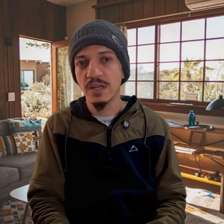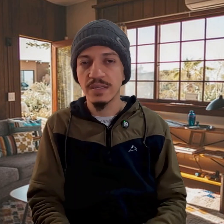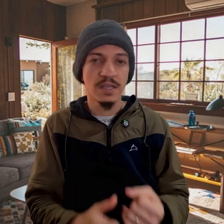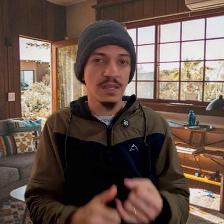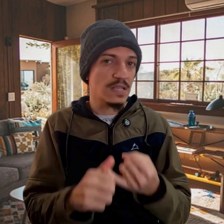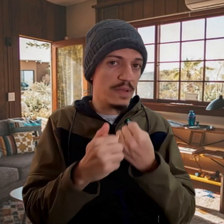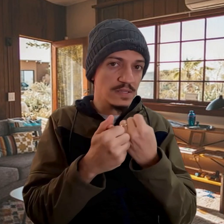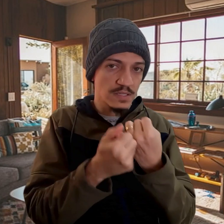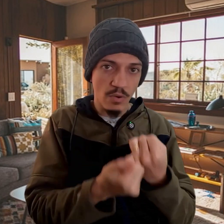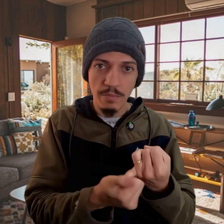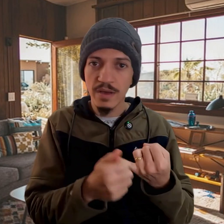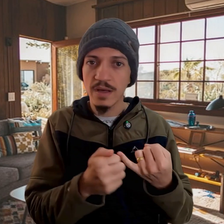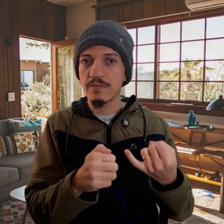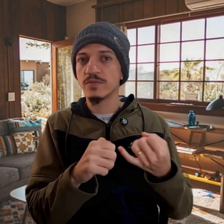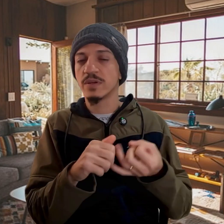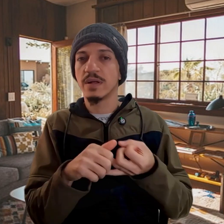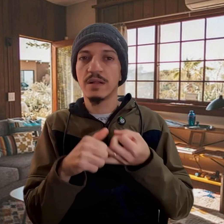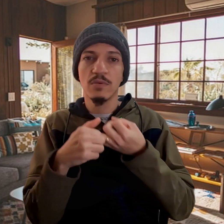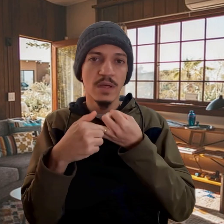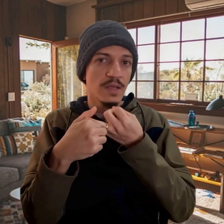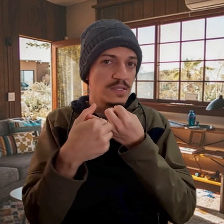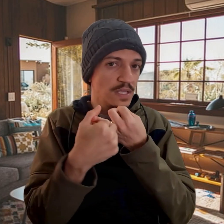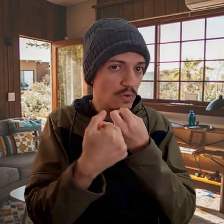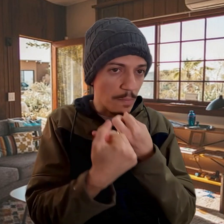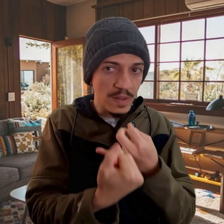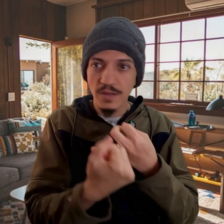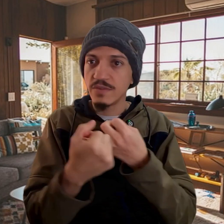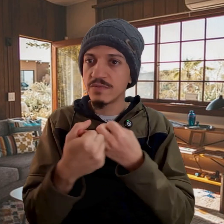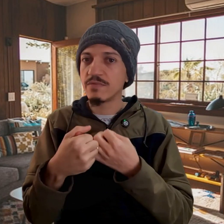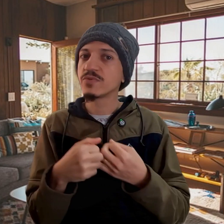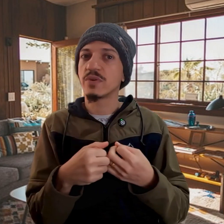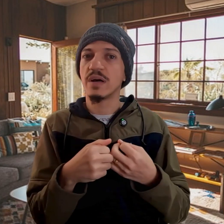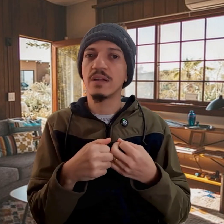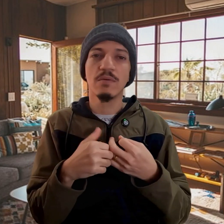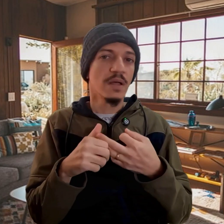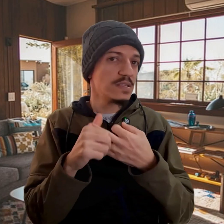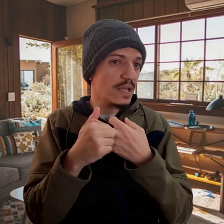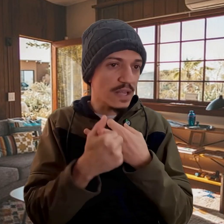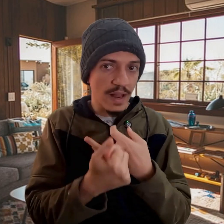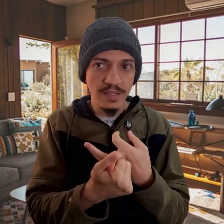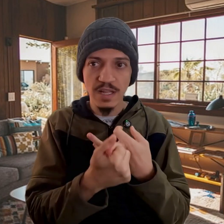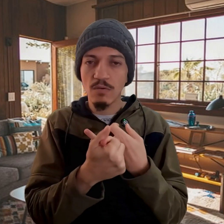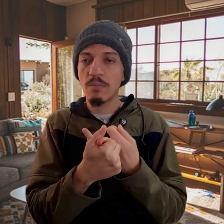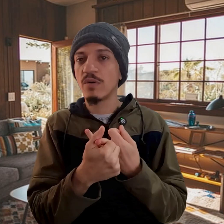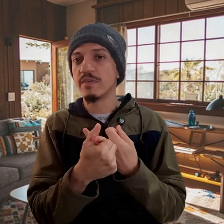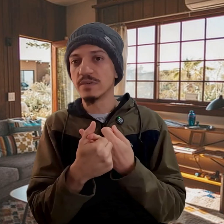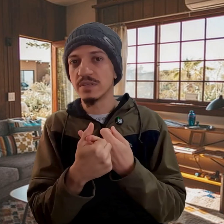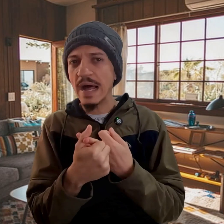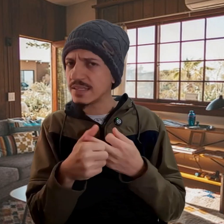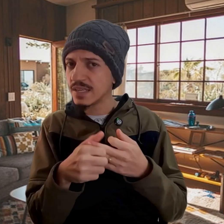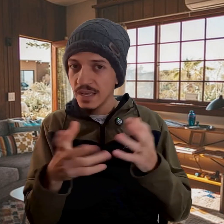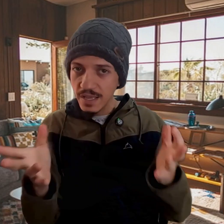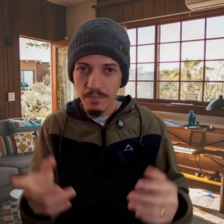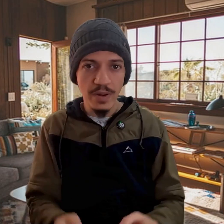antes, saber se sua webcam está funcionando, se o aplicativo está funcionando, se a internet está com uma boa velocidade e por aí